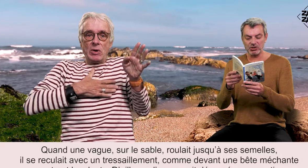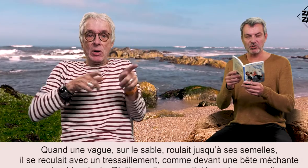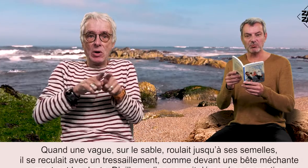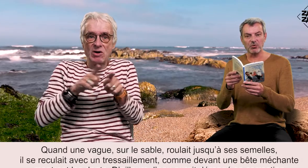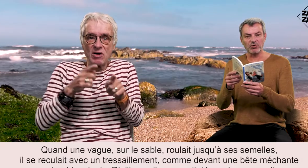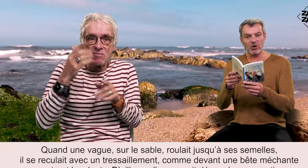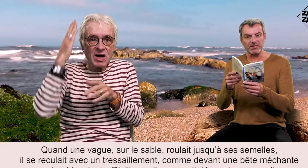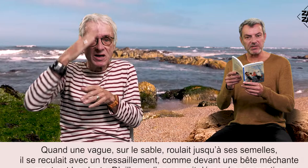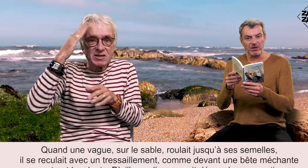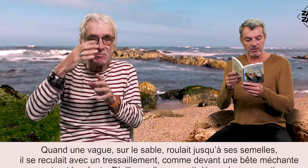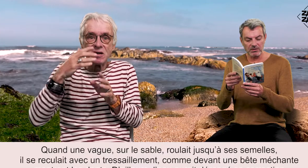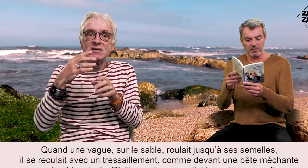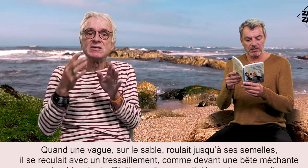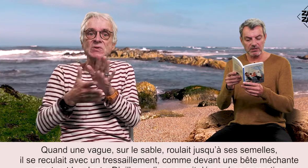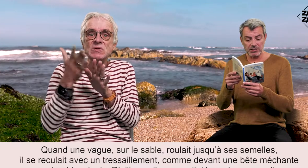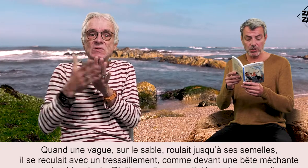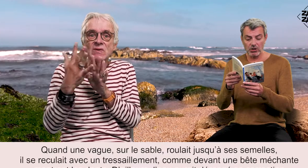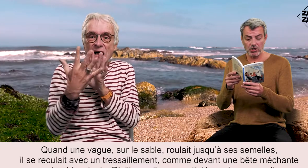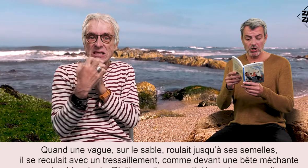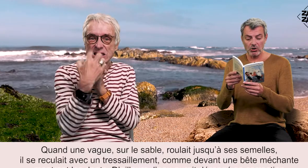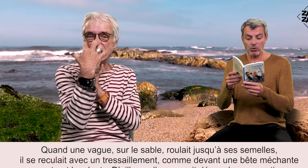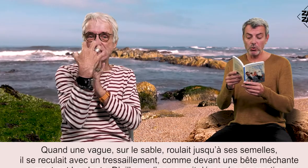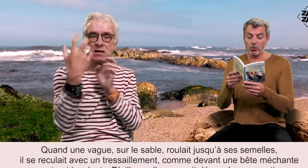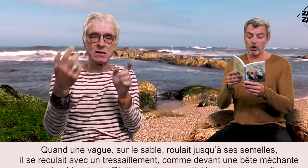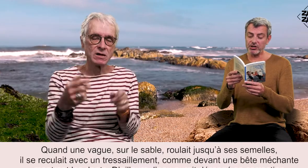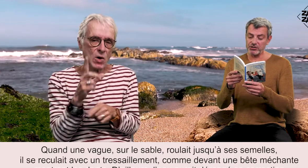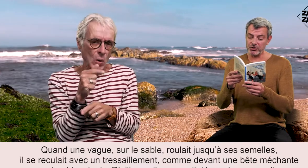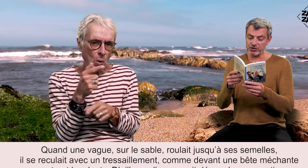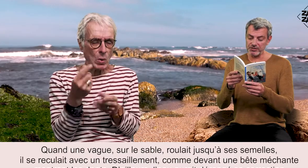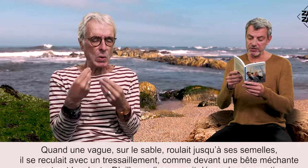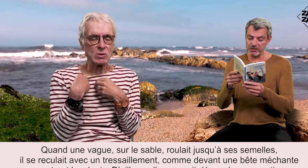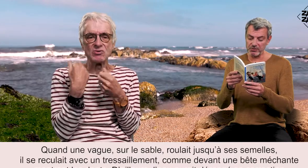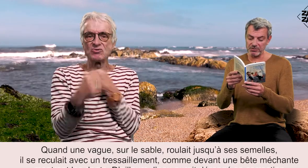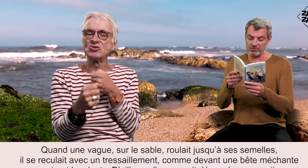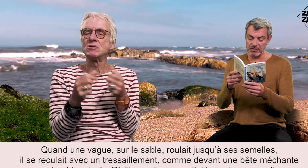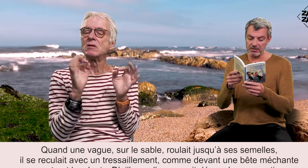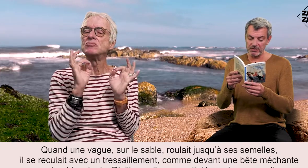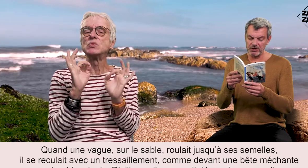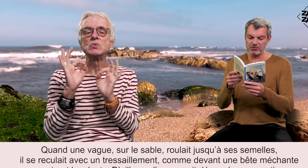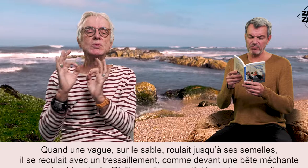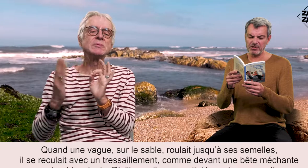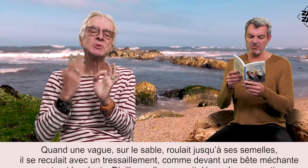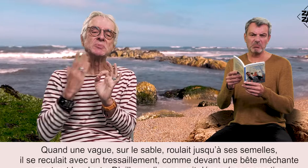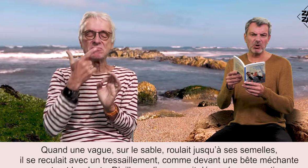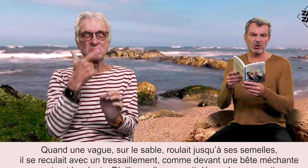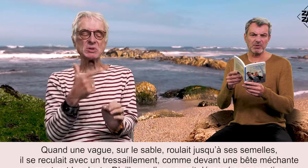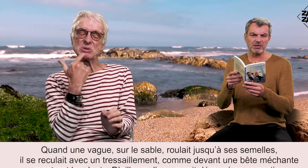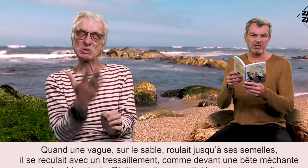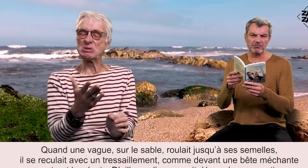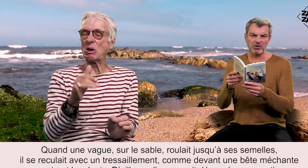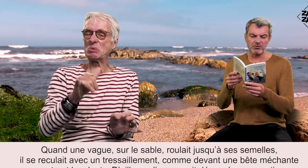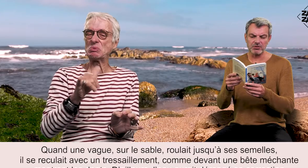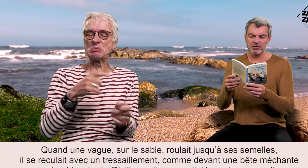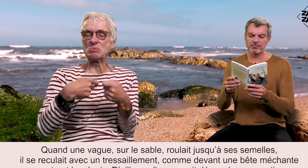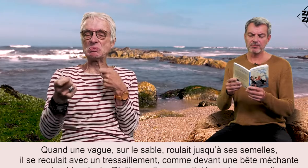bête méchante montrant les dents. D'ailleurs, l'eau aurait dérangé sa correction habituelle. Il la trouvait malpropre